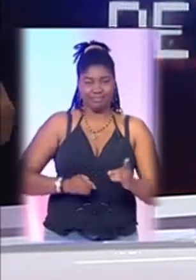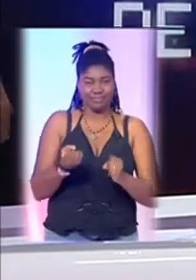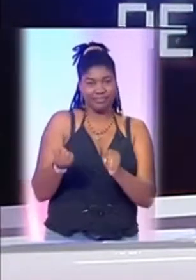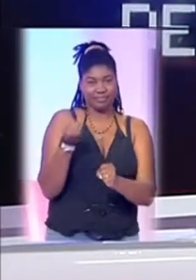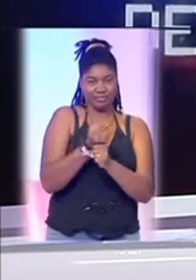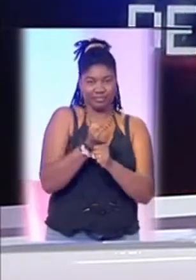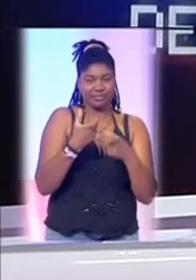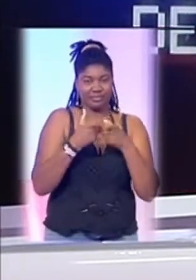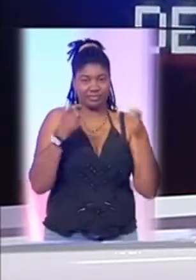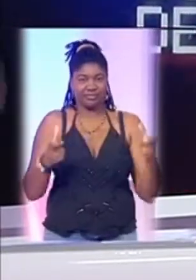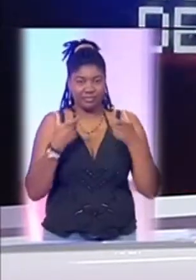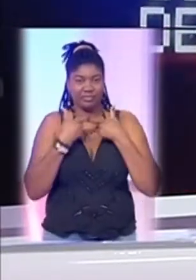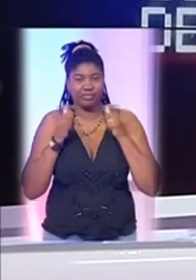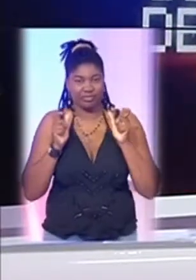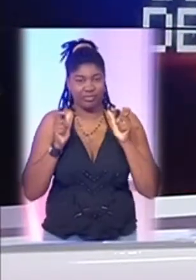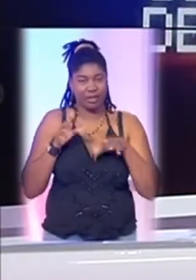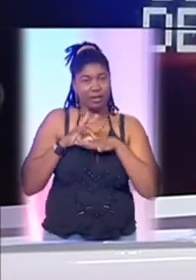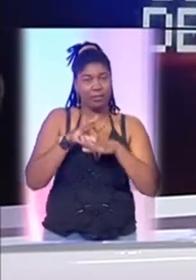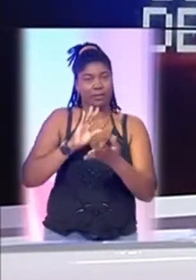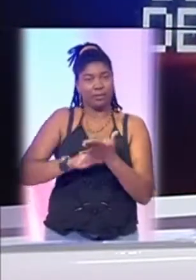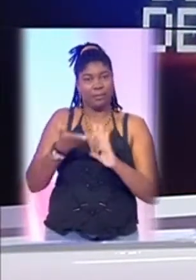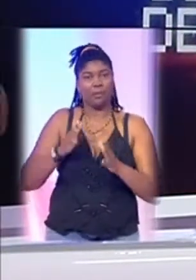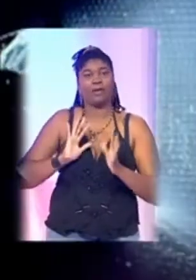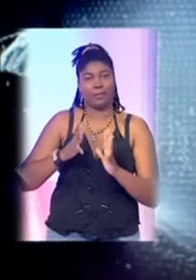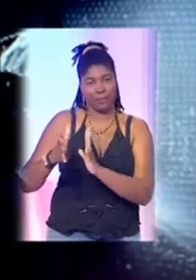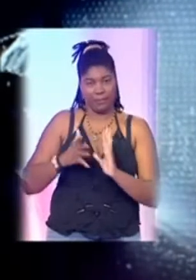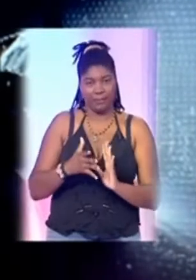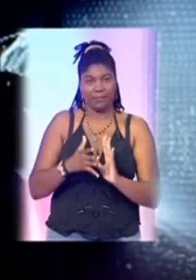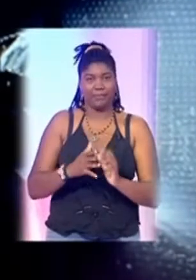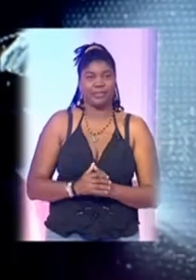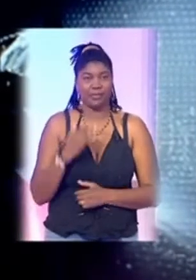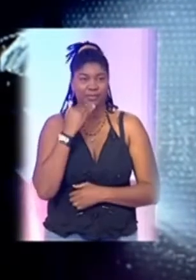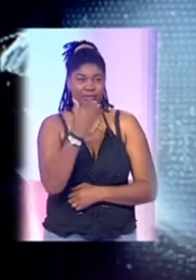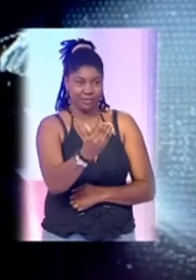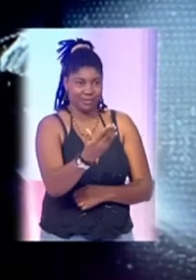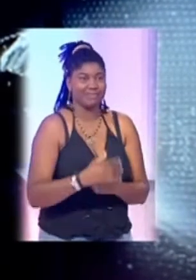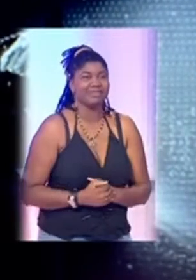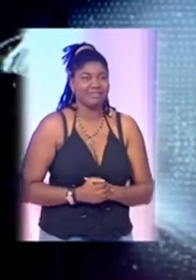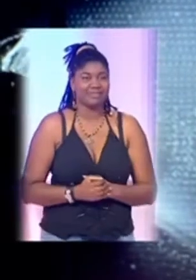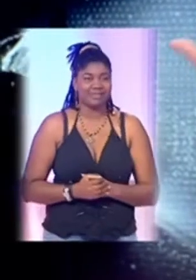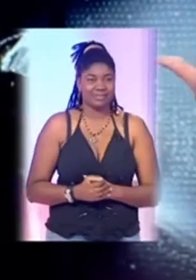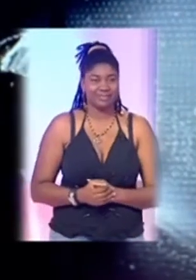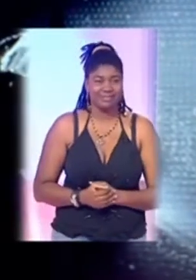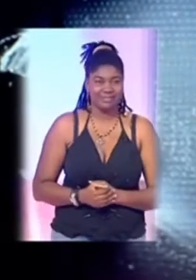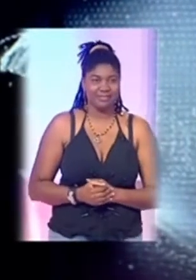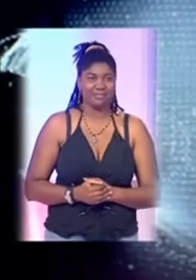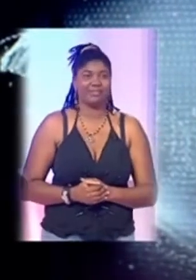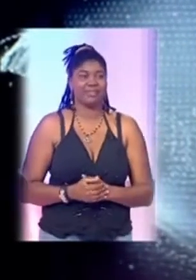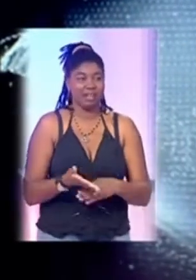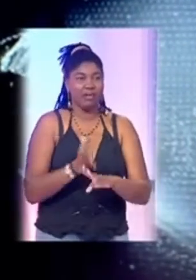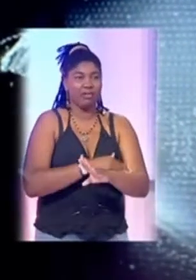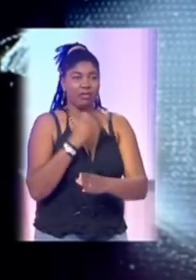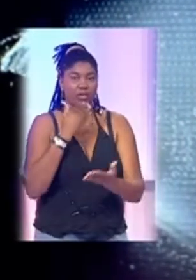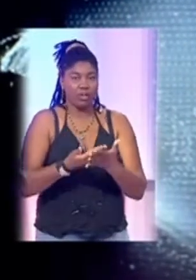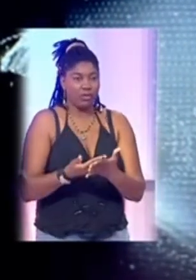développant l'accessibilité, accompagnée de Nathalie Brézot, traductrice en langue des signes. Bonsoir. Avant de donner rendez-vous pour les